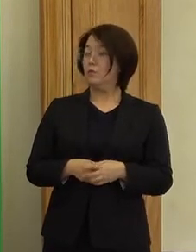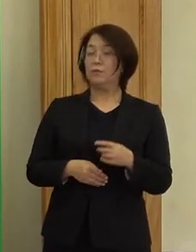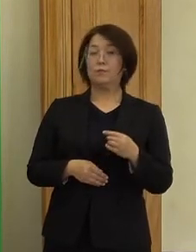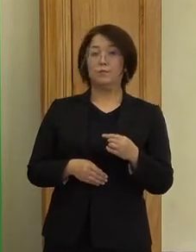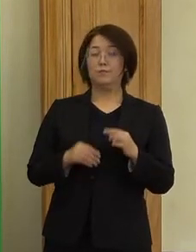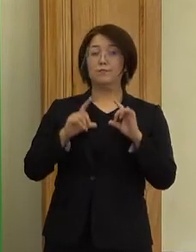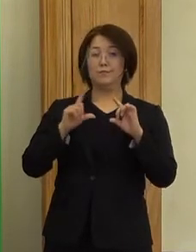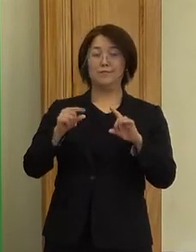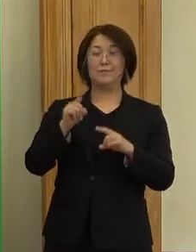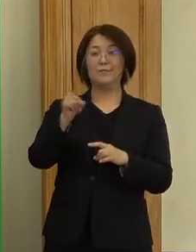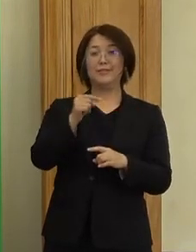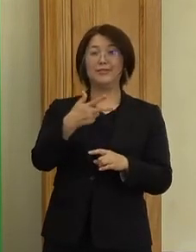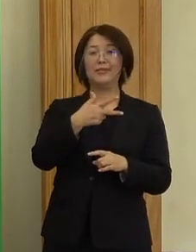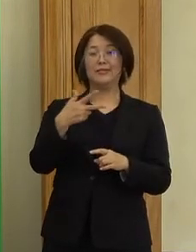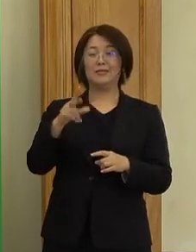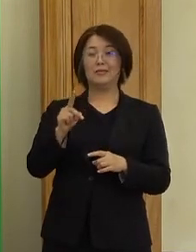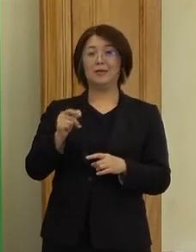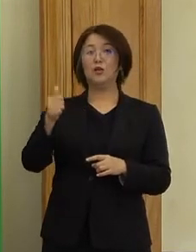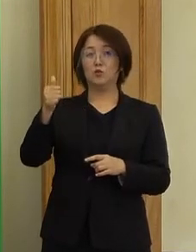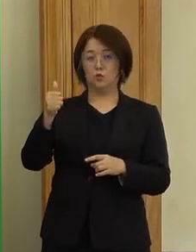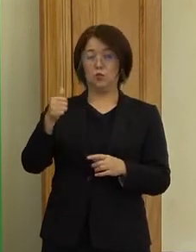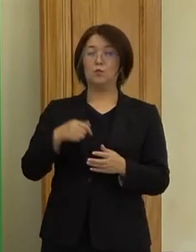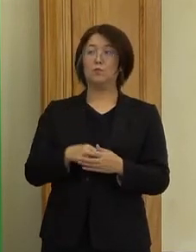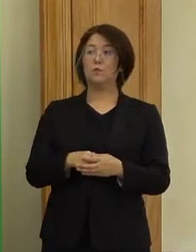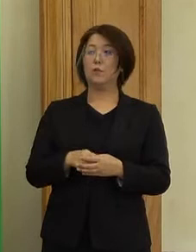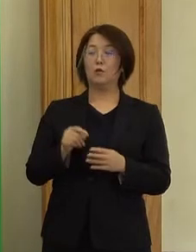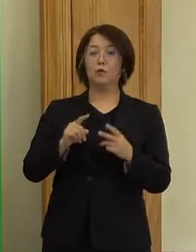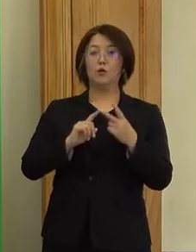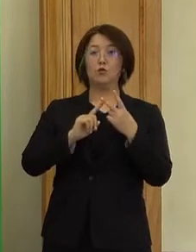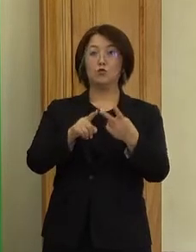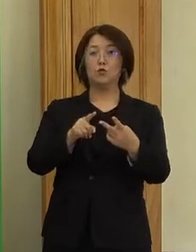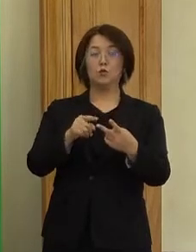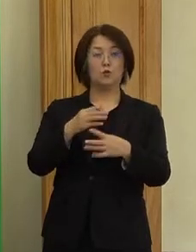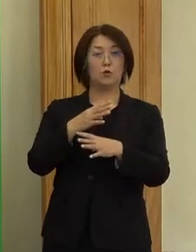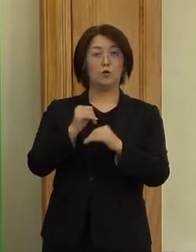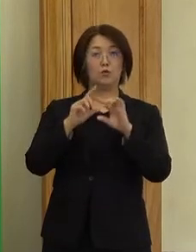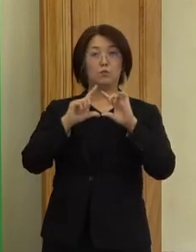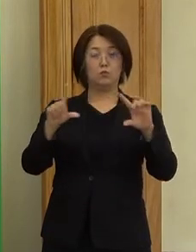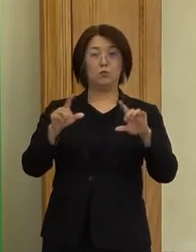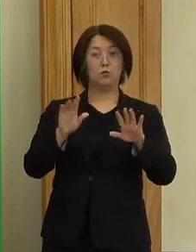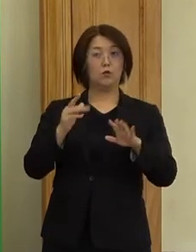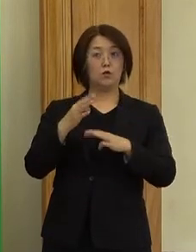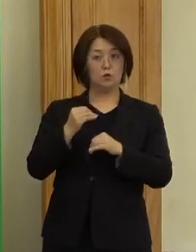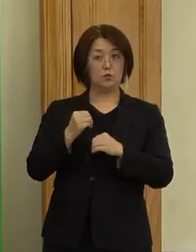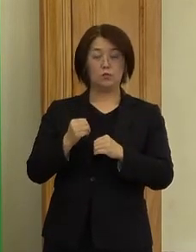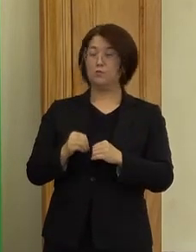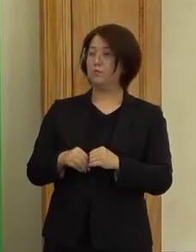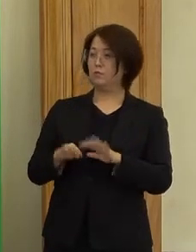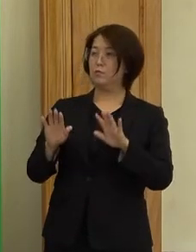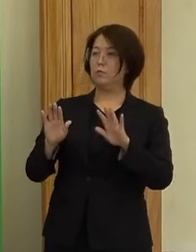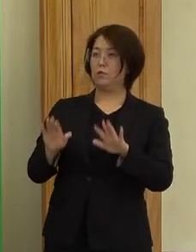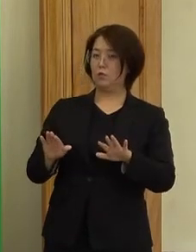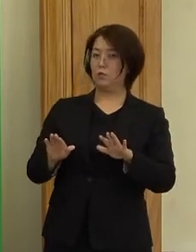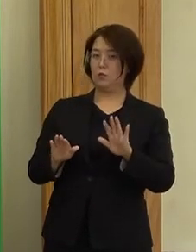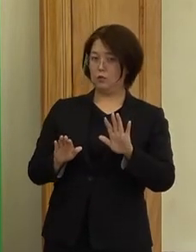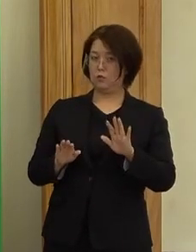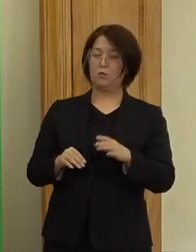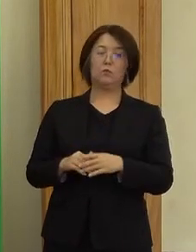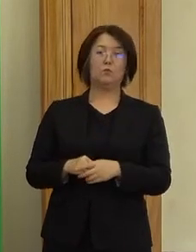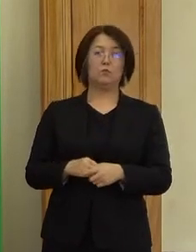人事課長ですね。 失礼しました。 はい、 その通知自体いつ出されたんですかね。もう出された 本日です。 今日、 はい、 今日付け、